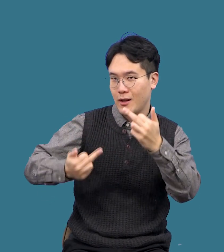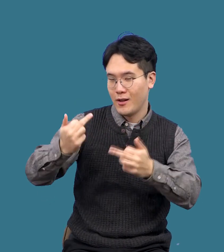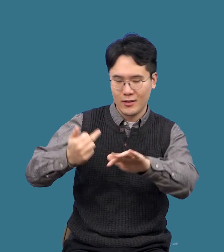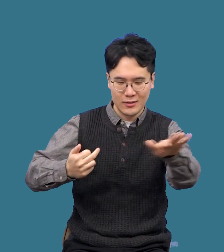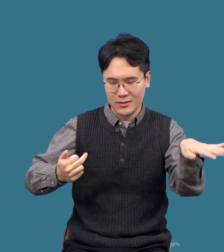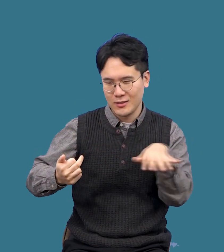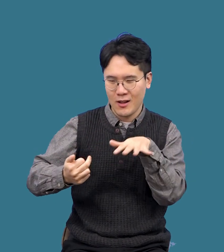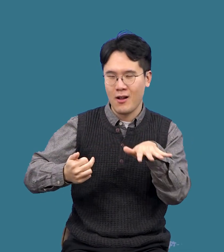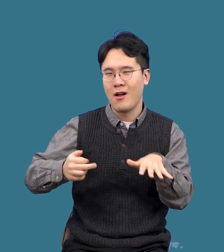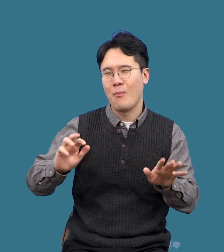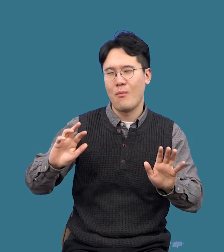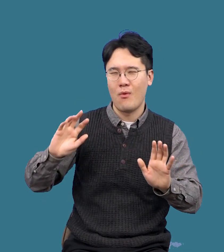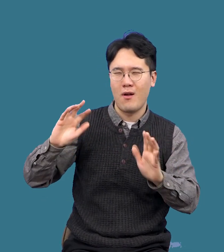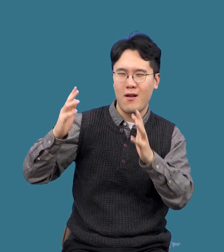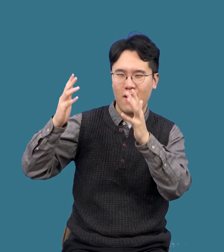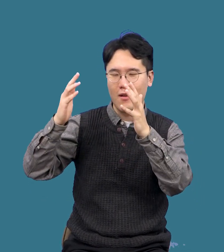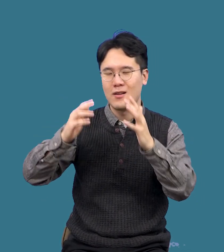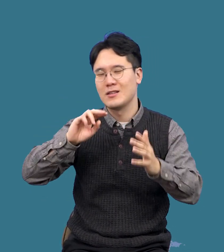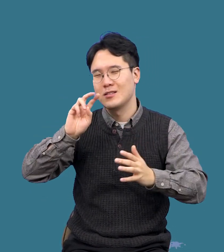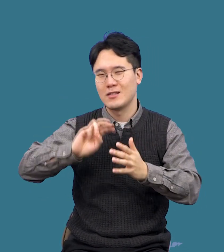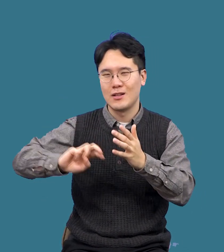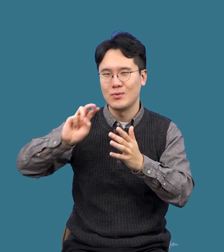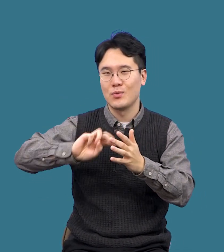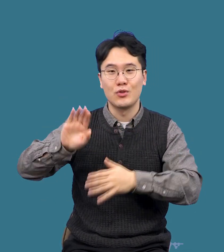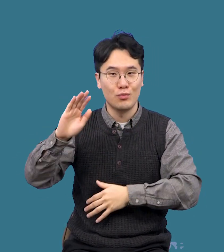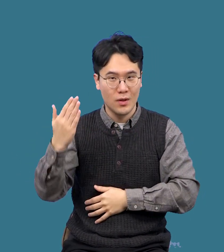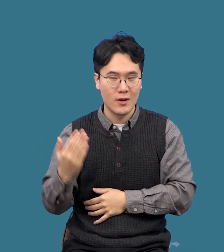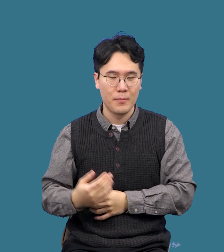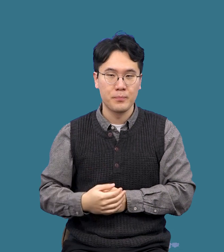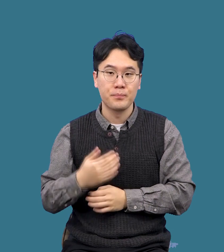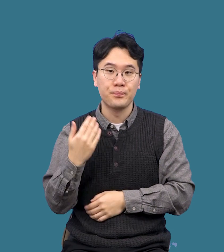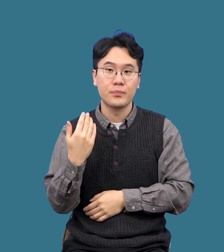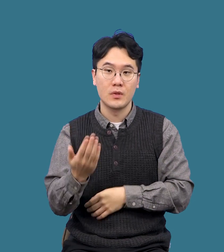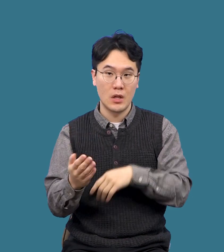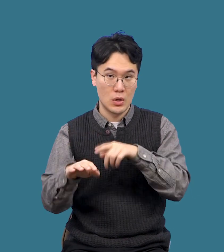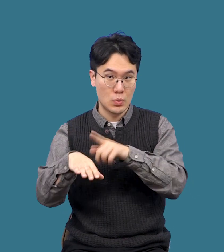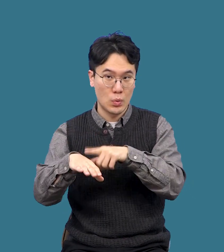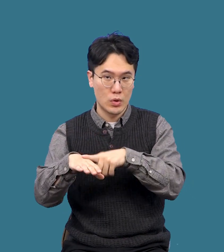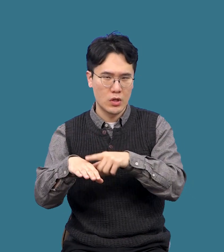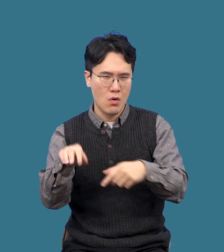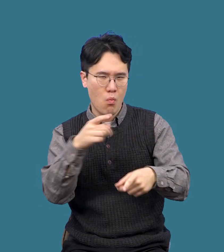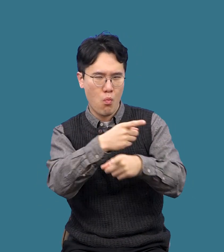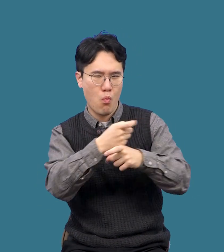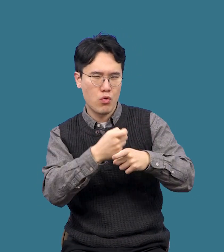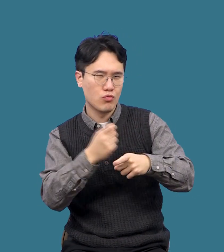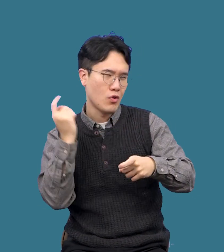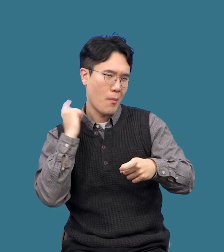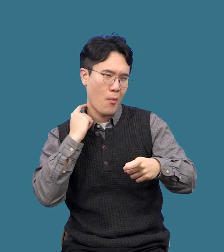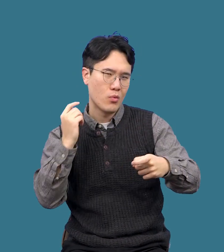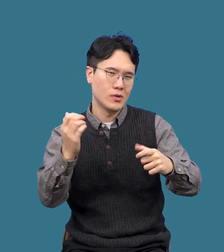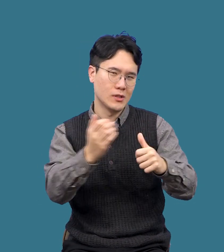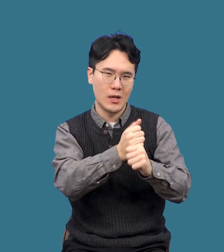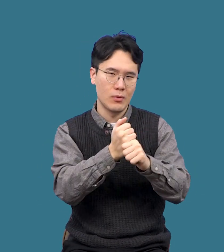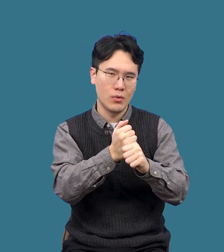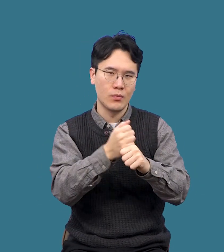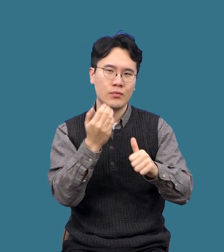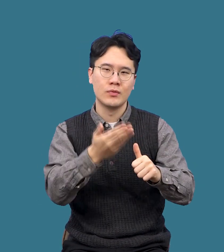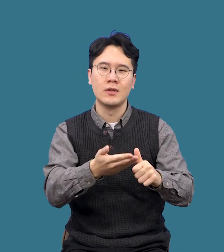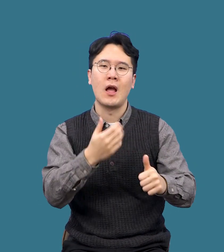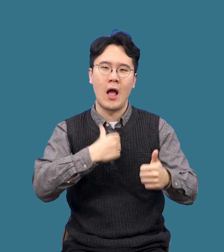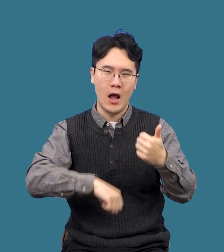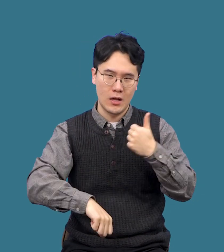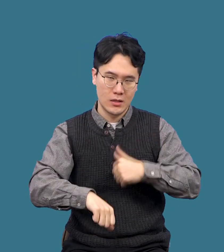내 손이 내 원수의 목을 잡을 것이요 내 아버지의 아들들이리 내 앞에